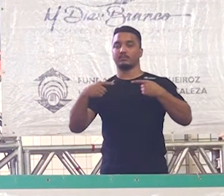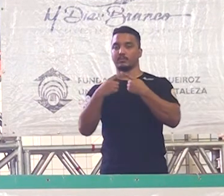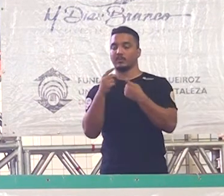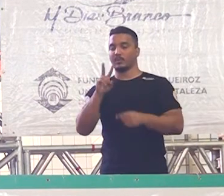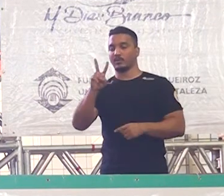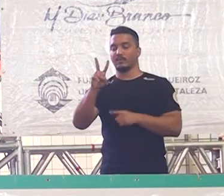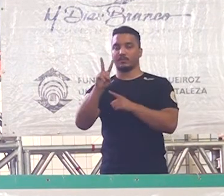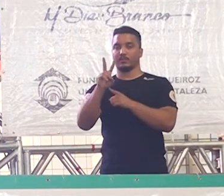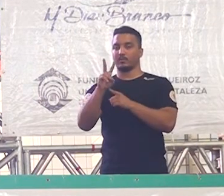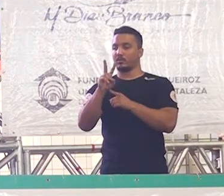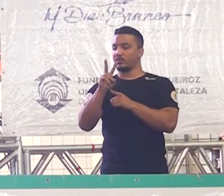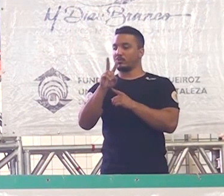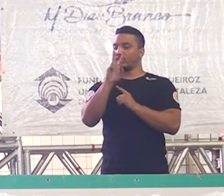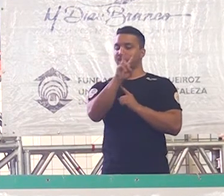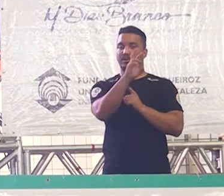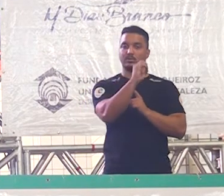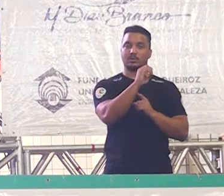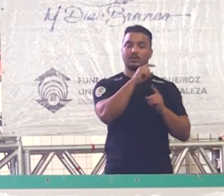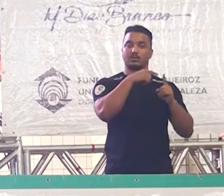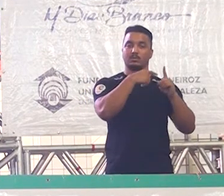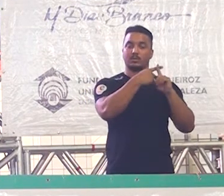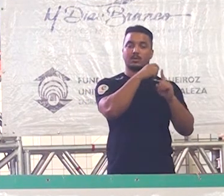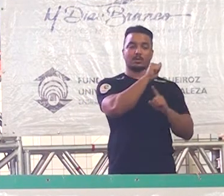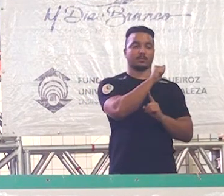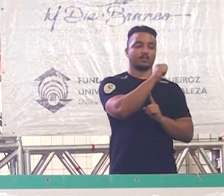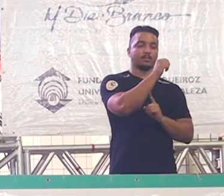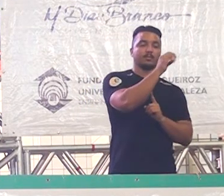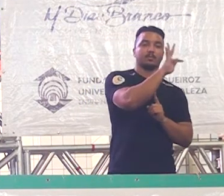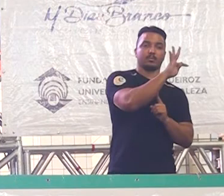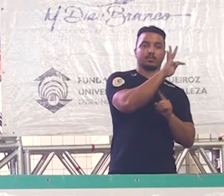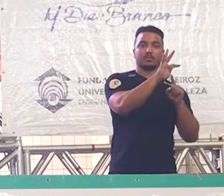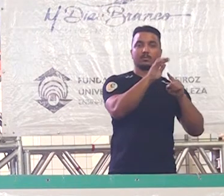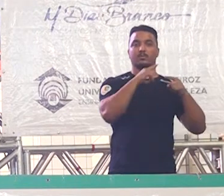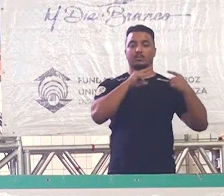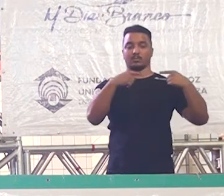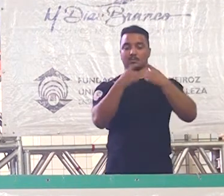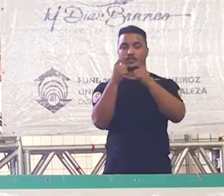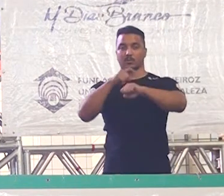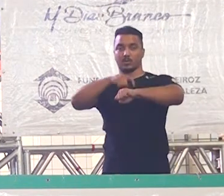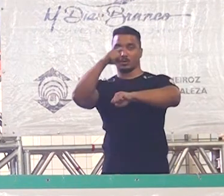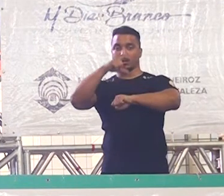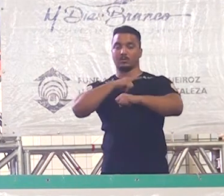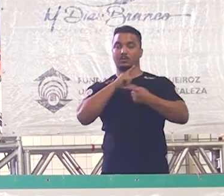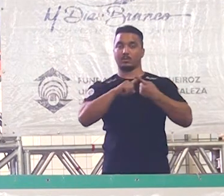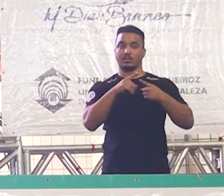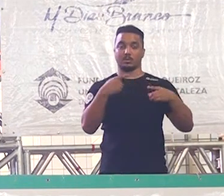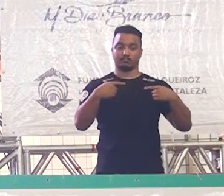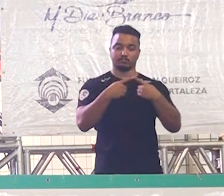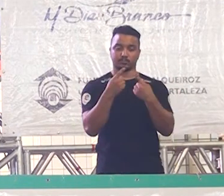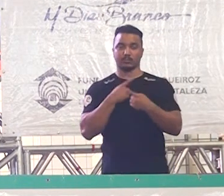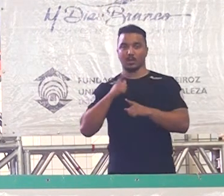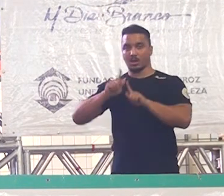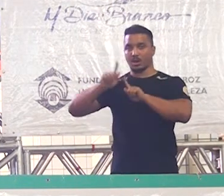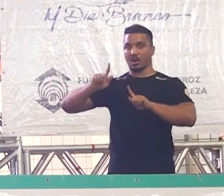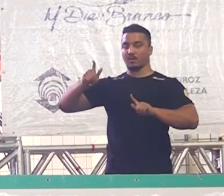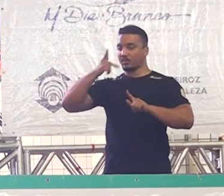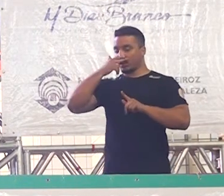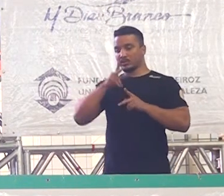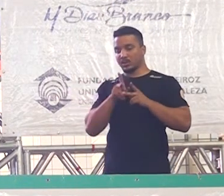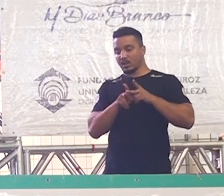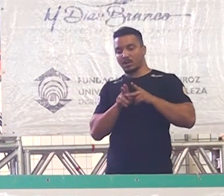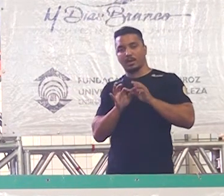V0 mais AT, vovó atômica. A velocidade e o tempo estão como função do primeiro grau, o gráfico seria